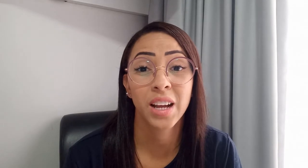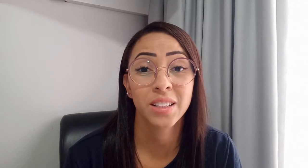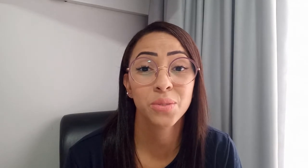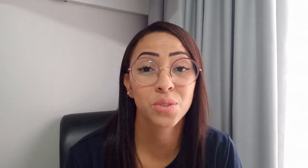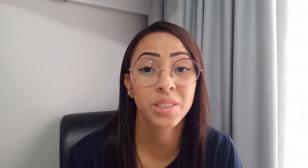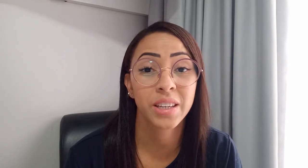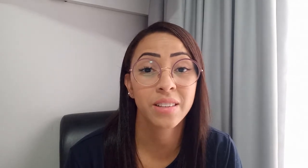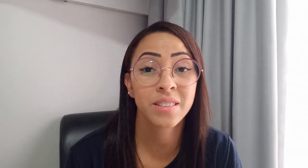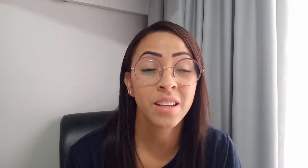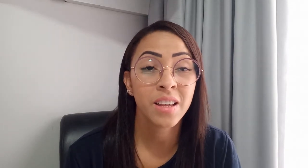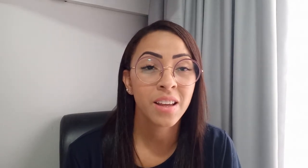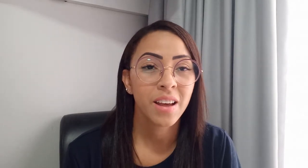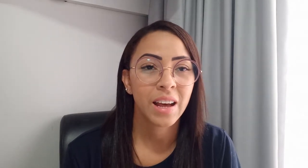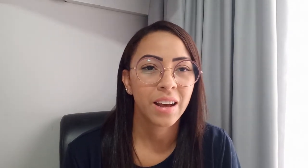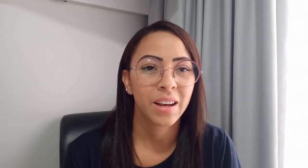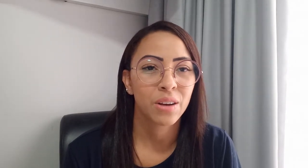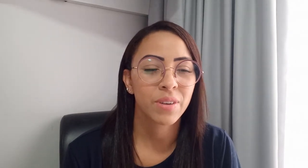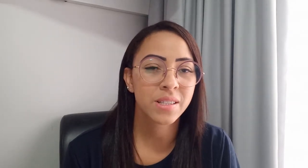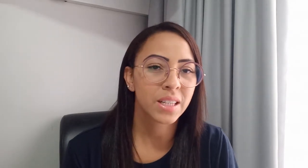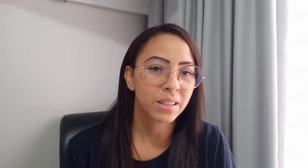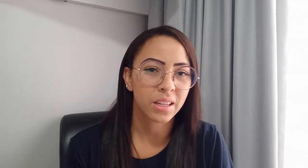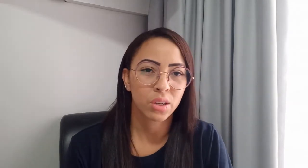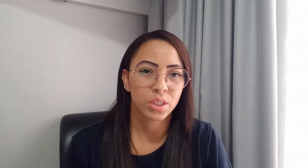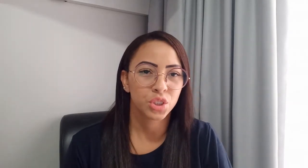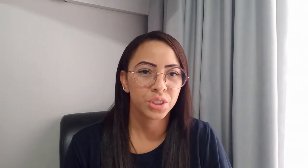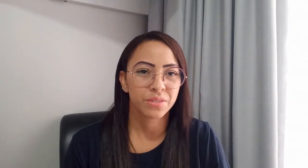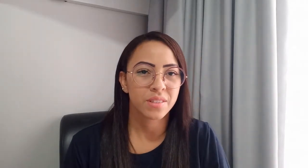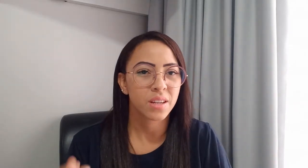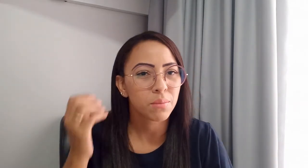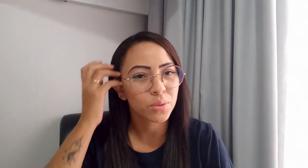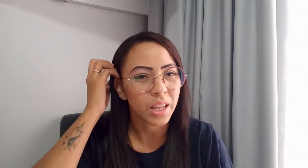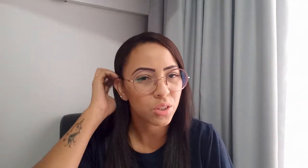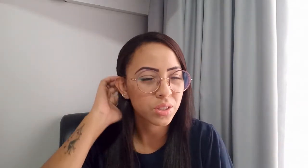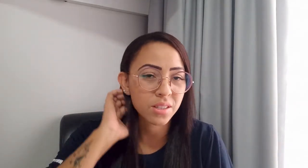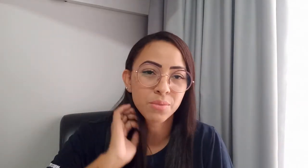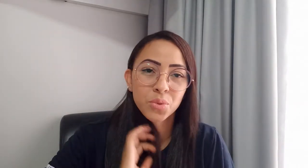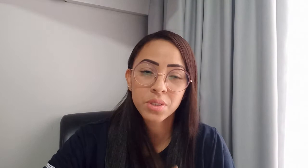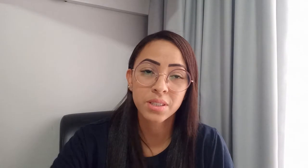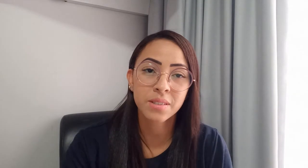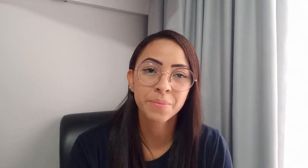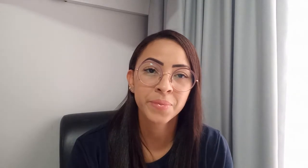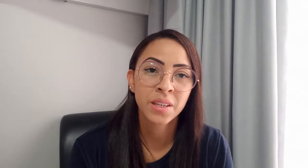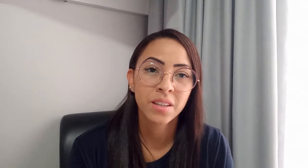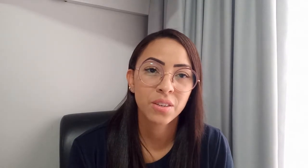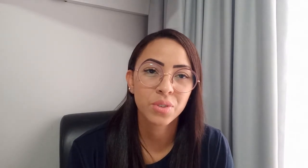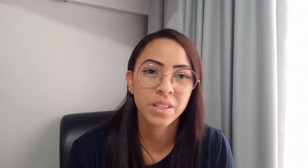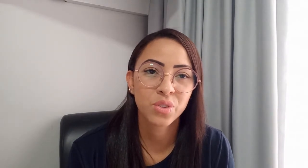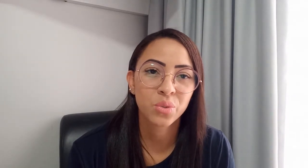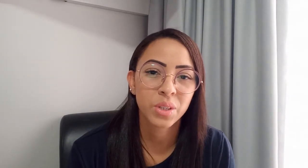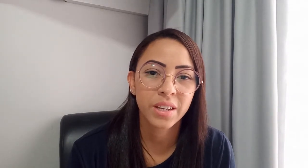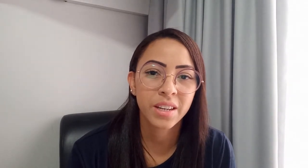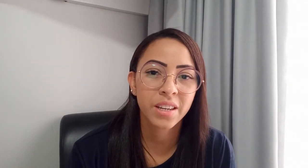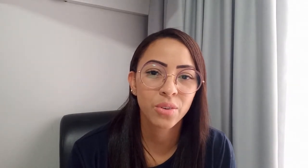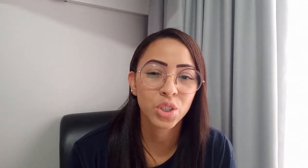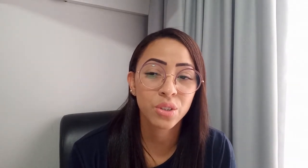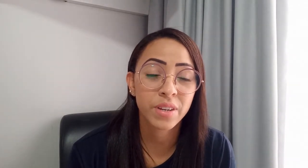ajudado vocês a facilitar na hora de fazer a montagem das músicas que vocês escolherem. Eu acho que